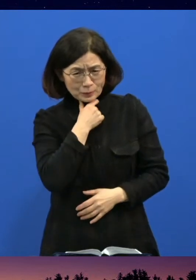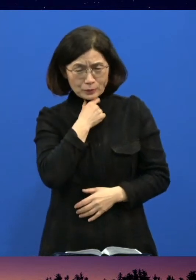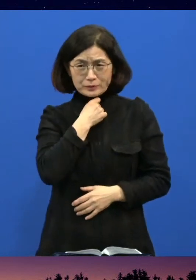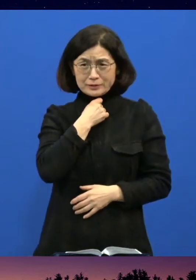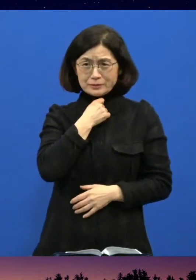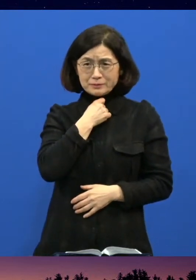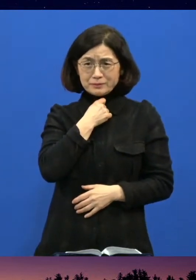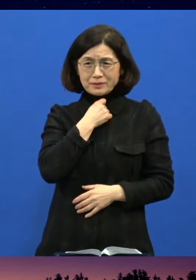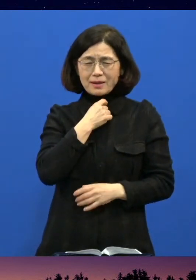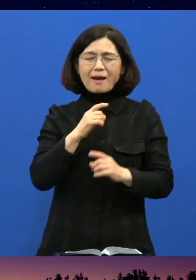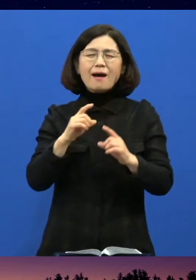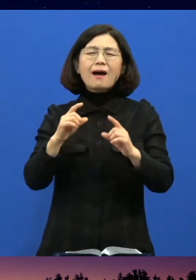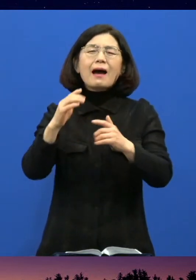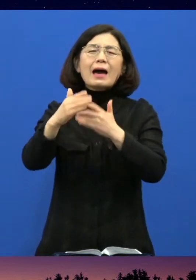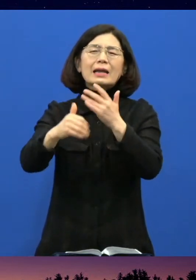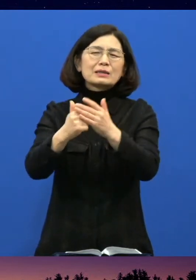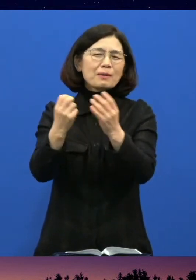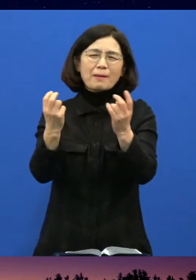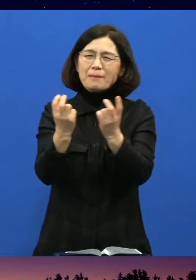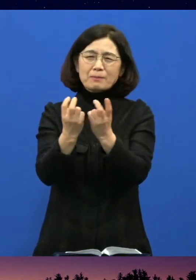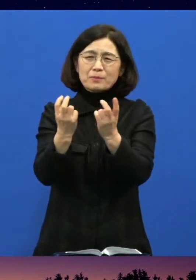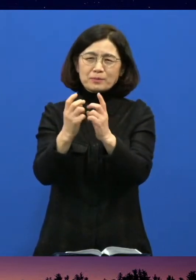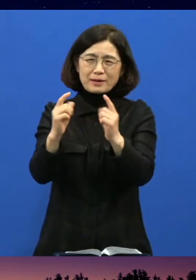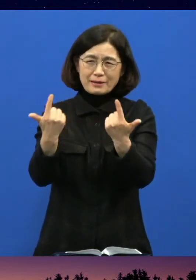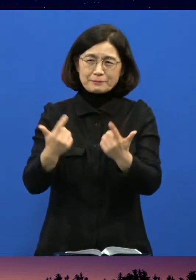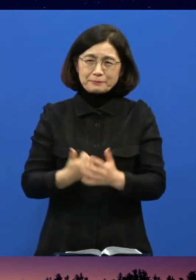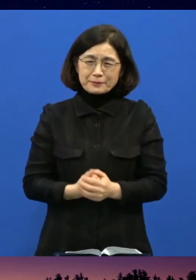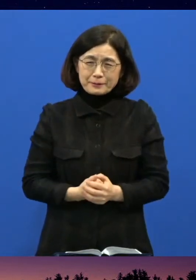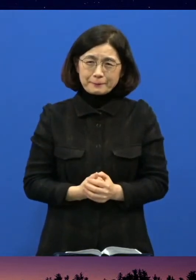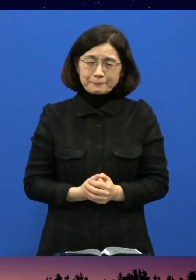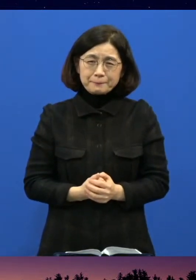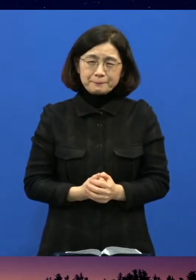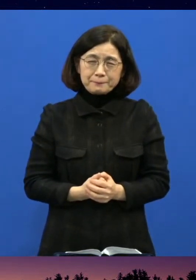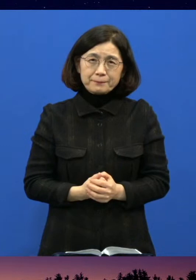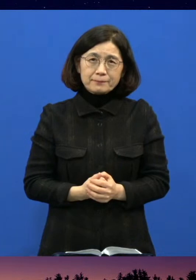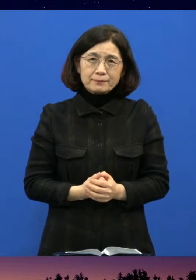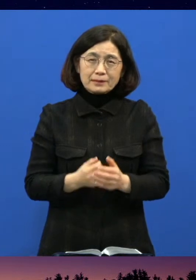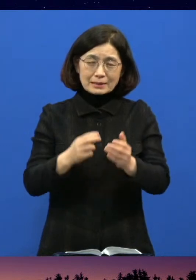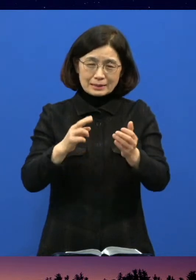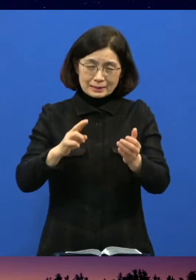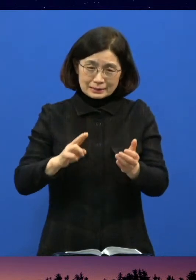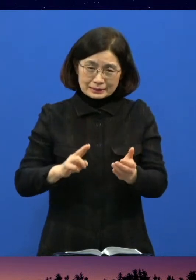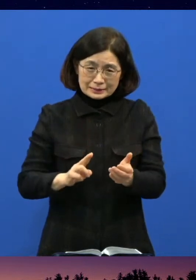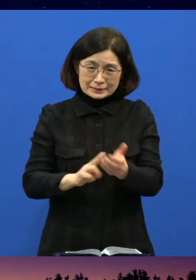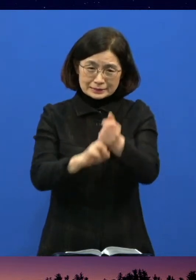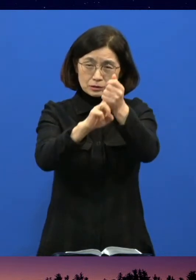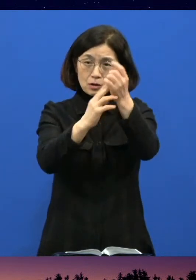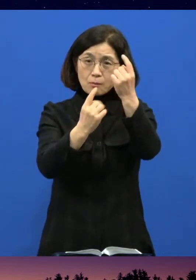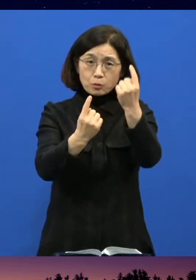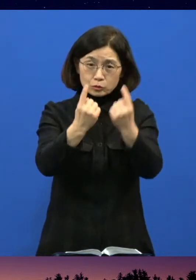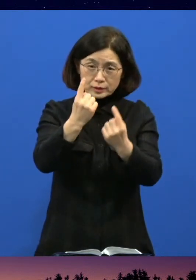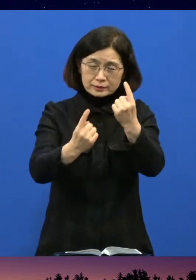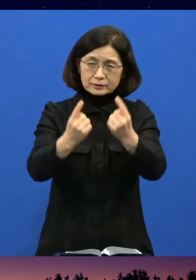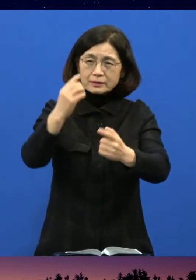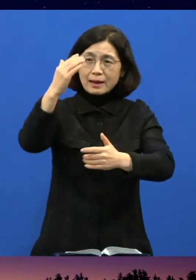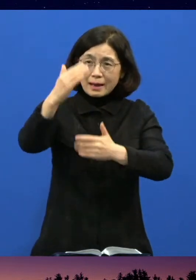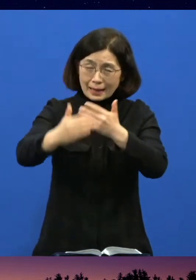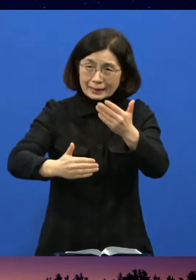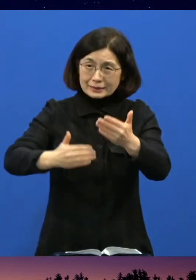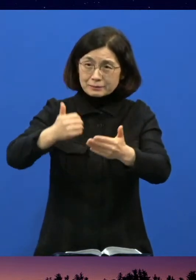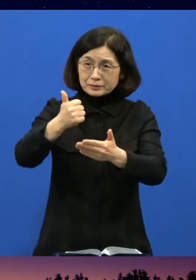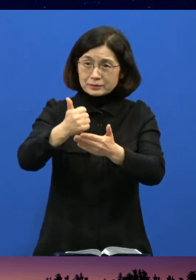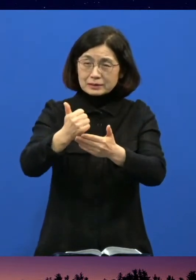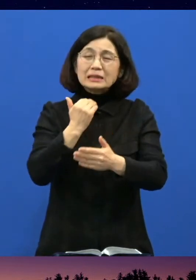때로는 하나님이 기적을 행하시죠. 그런데 기적이라는 방식보다는 하나님이 시간을 통하여